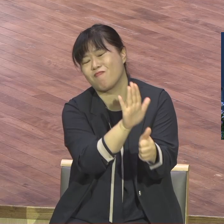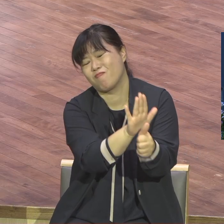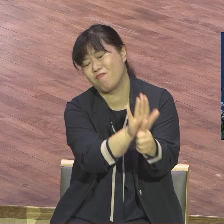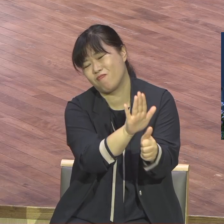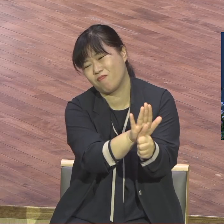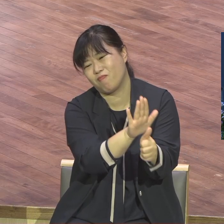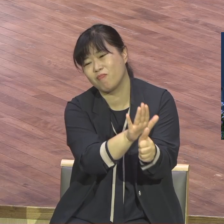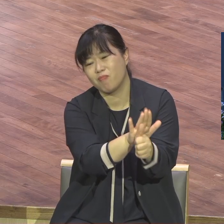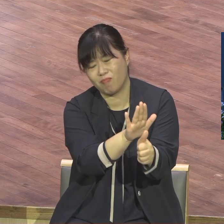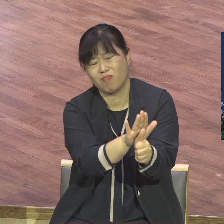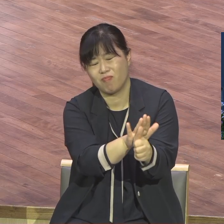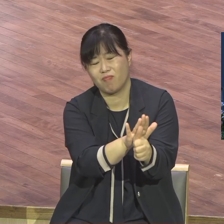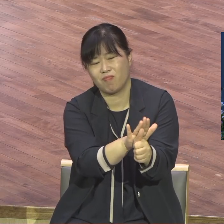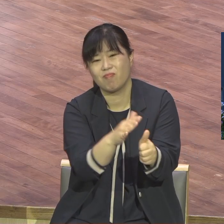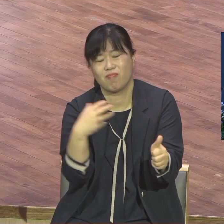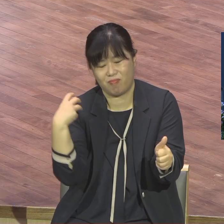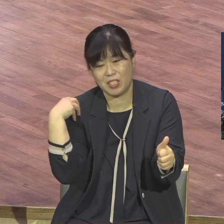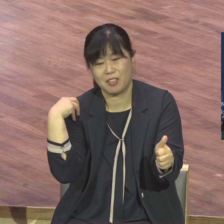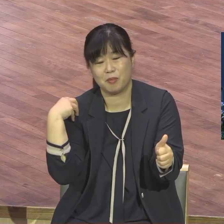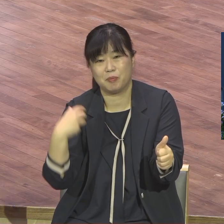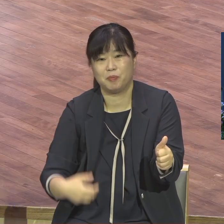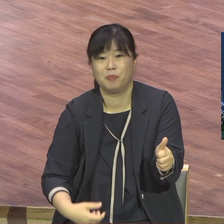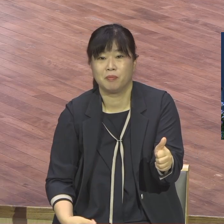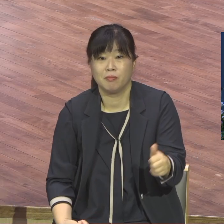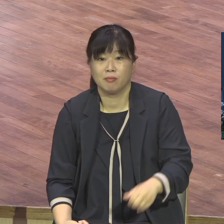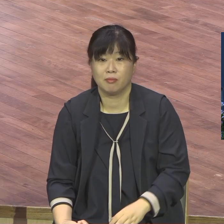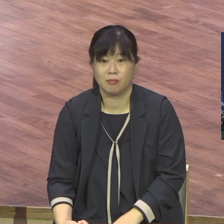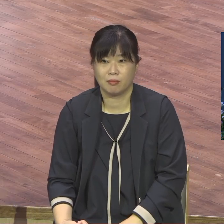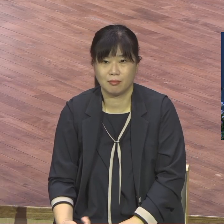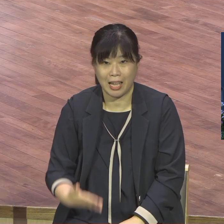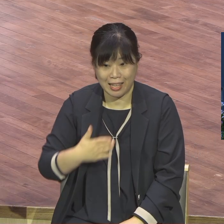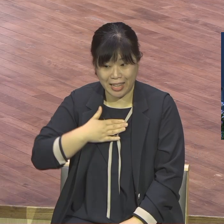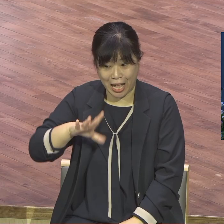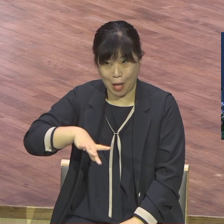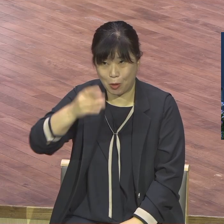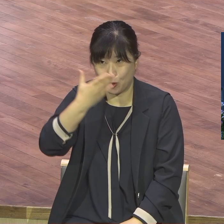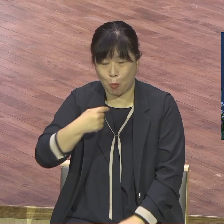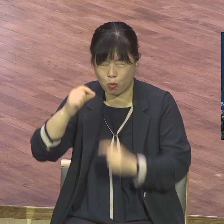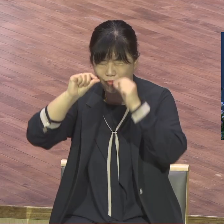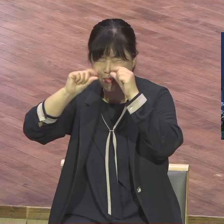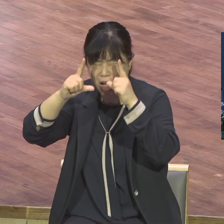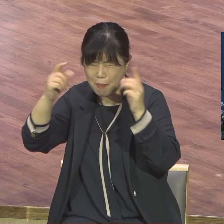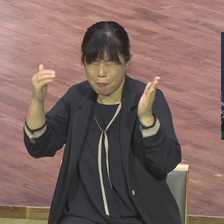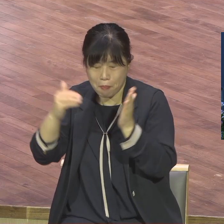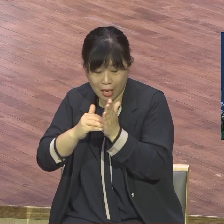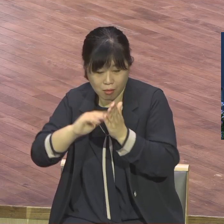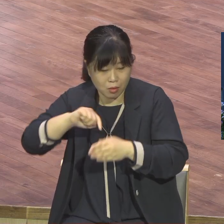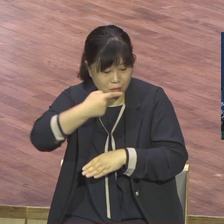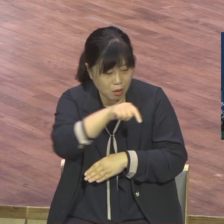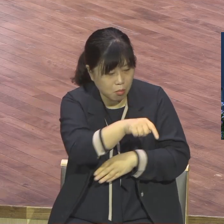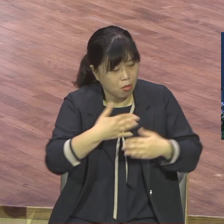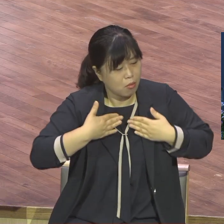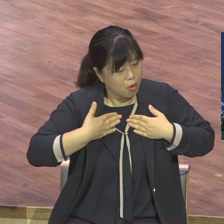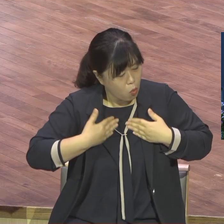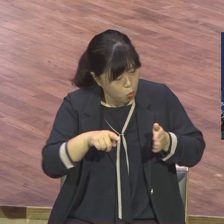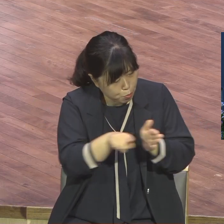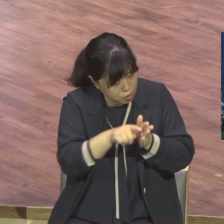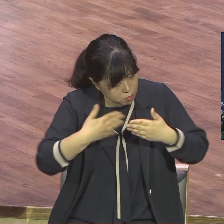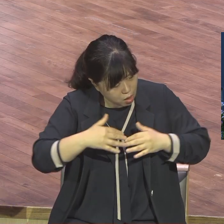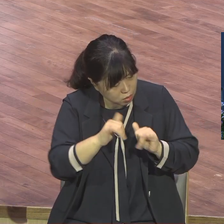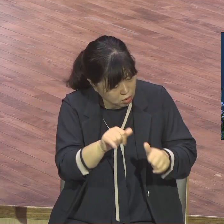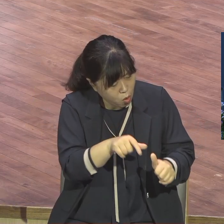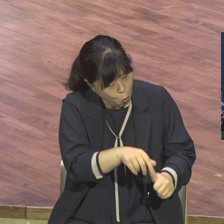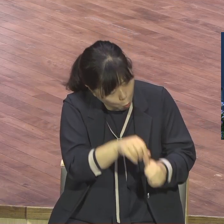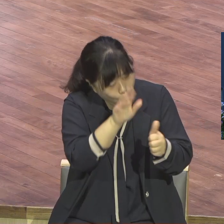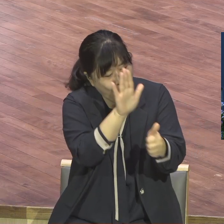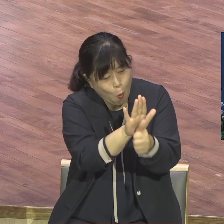연약한 자를 살려 그들의 복음 안에 견고히 세워줄 수 있도록 도와주는 것. 예수님께서도 이런 삶을